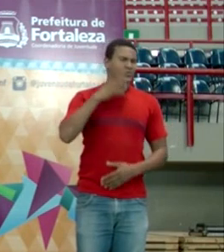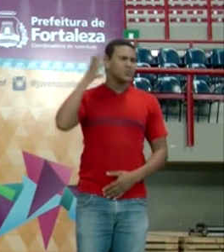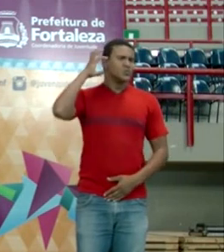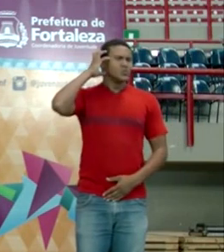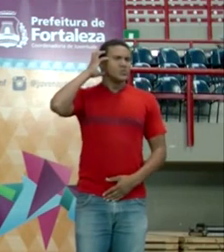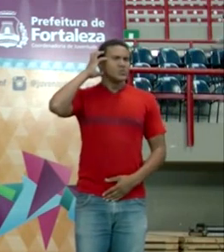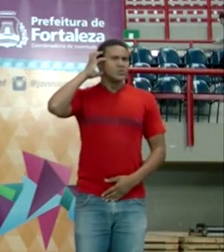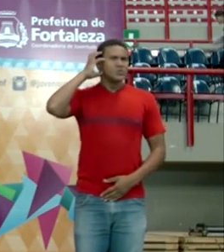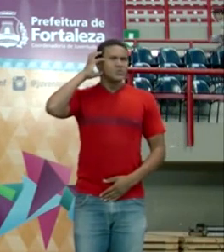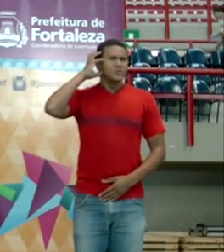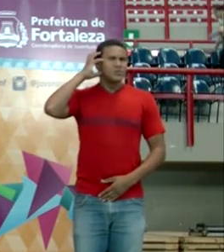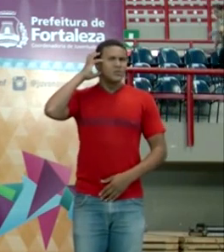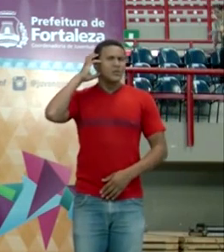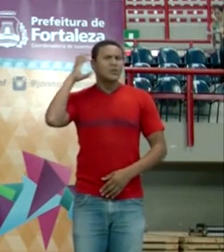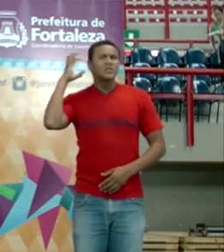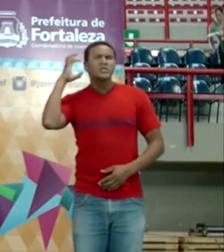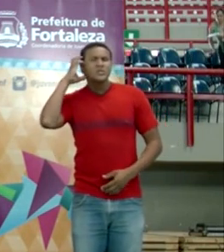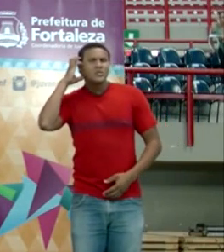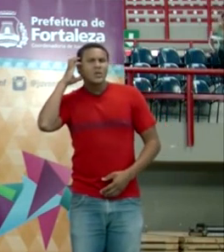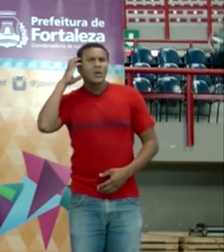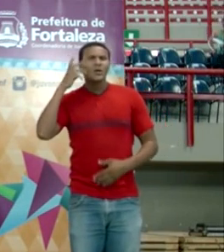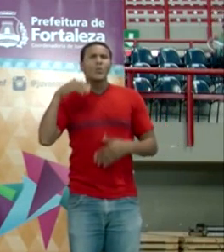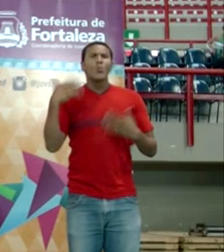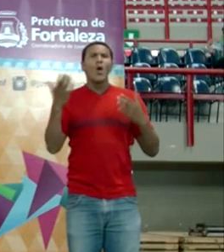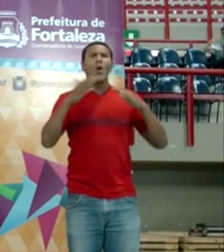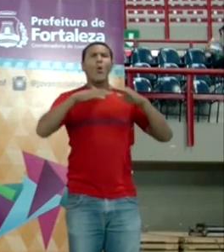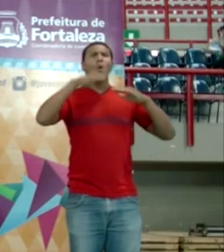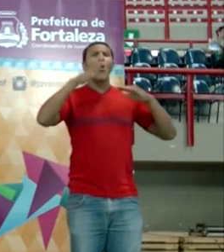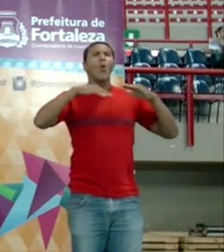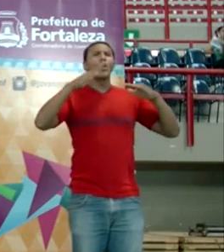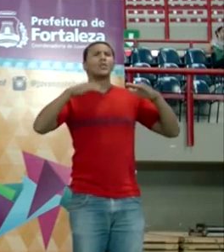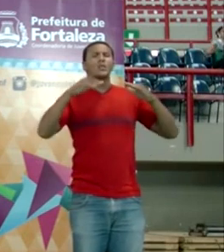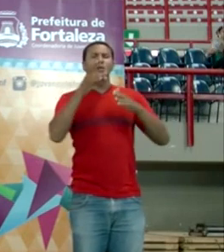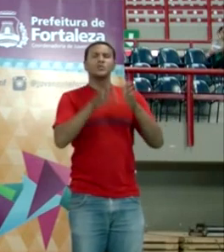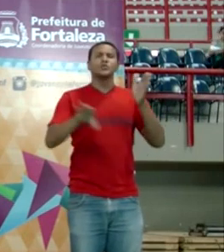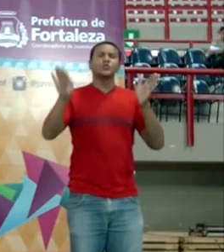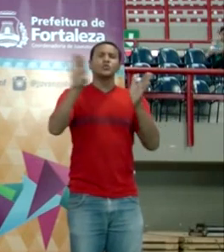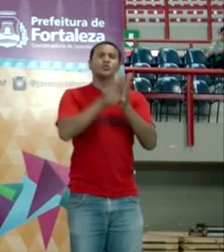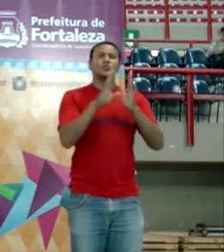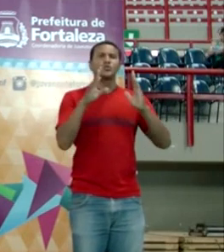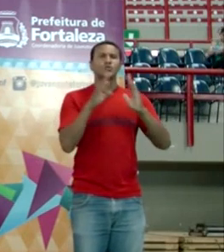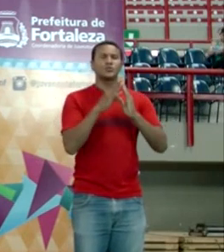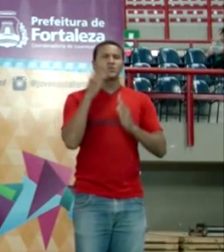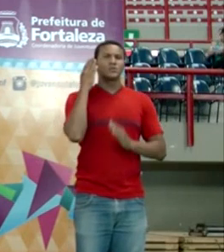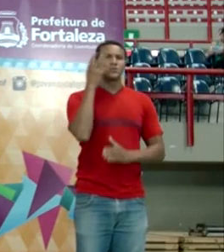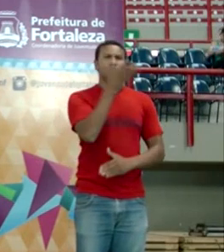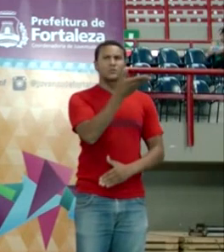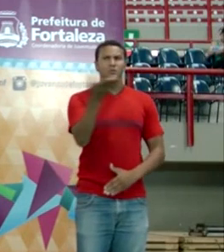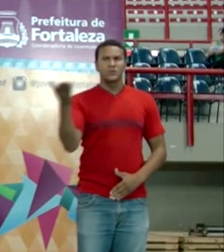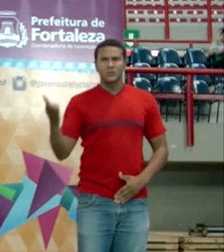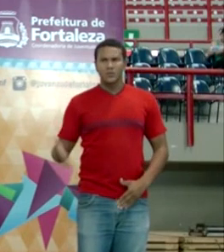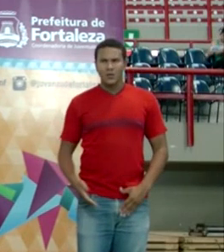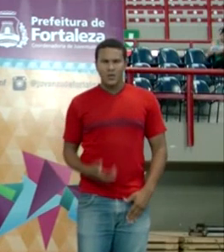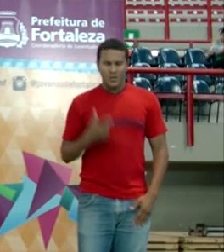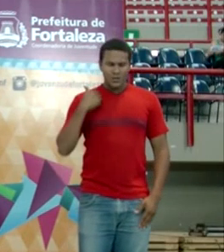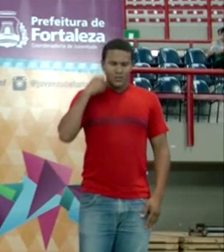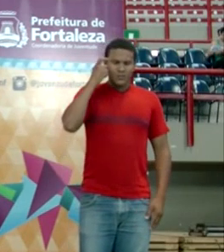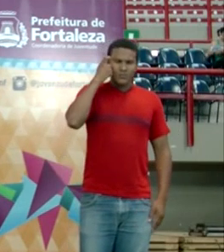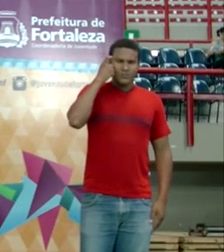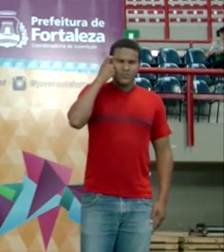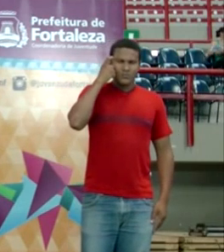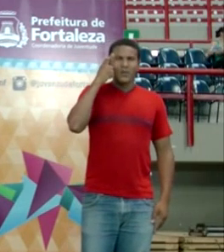radialista utiliza que tipo de onda para chegar na sua casa? Aí o aluno taca